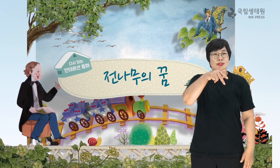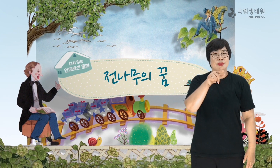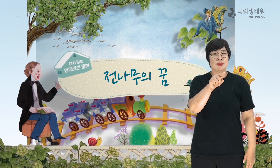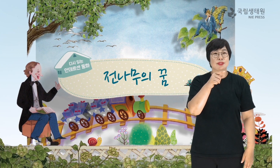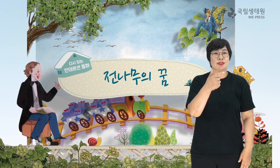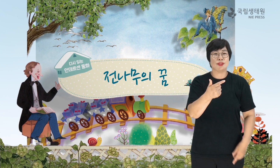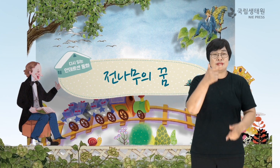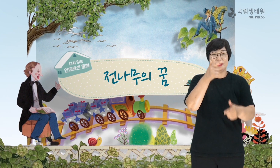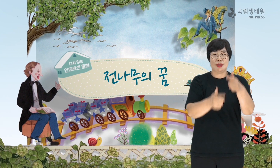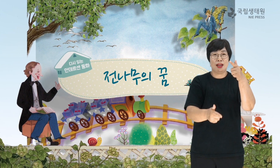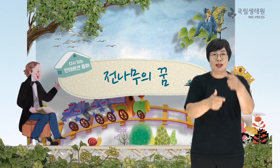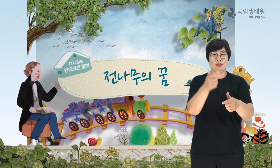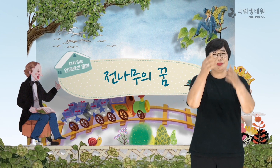전나무의 꿈.